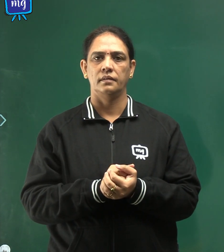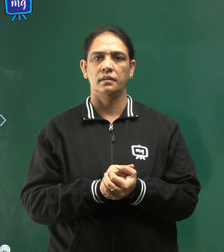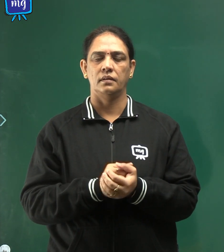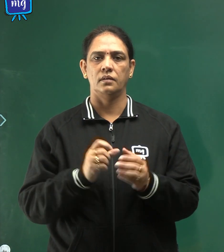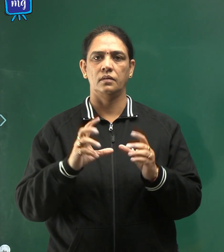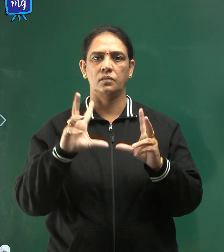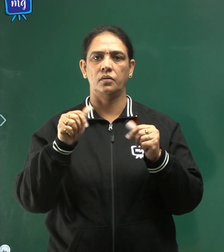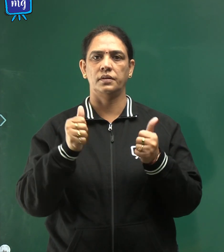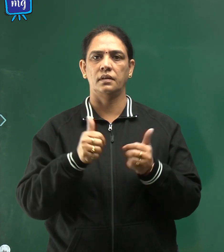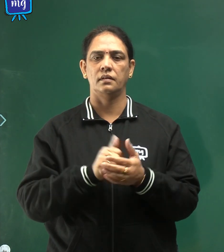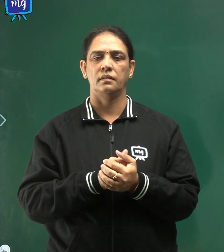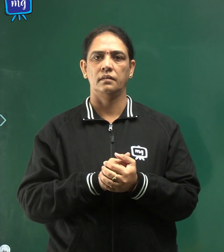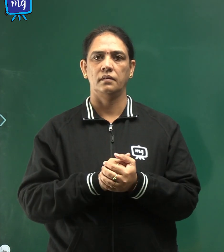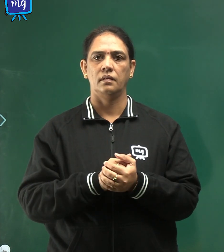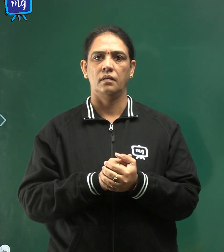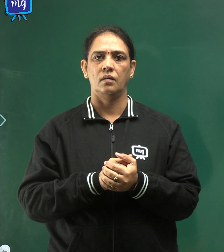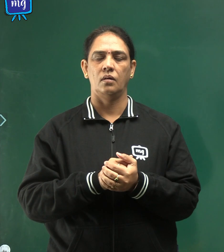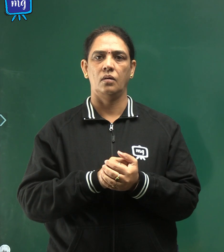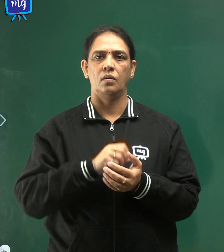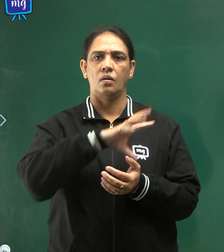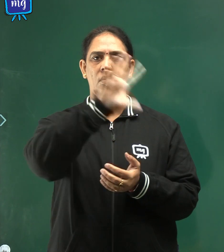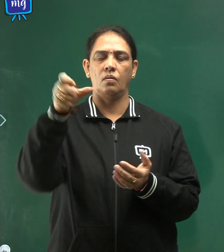हल। कुल परिणाम